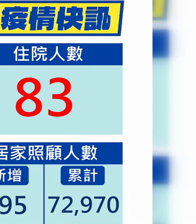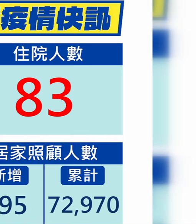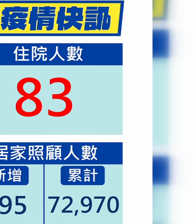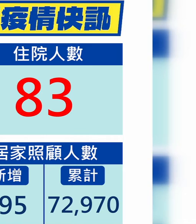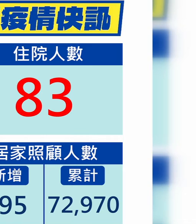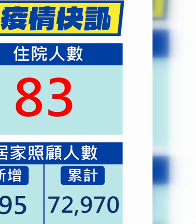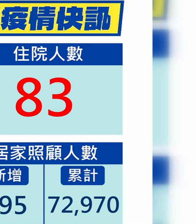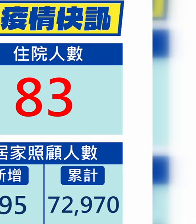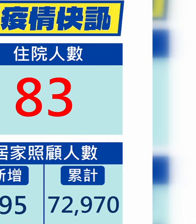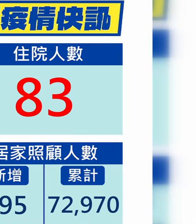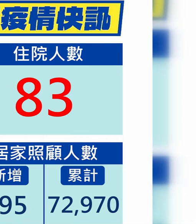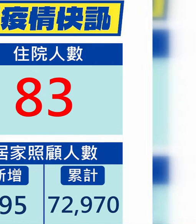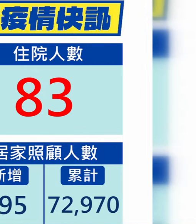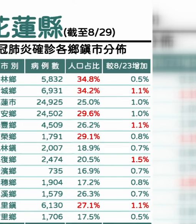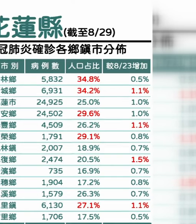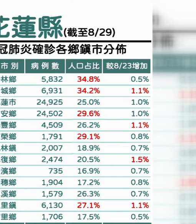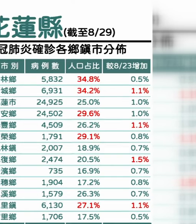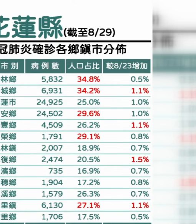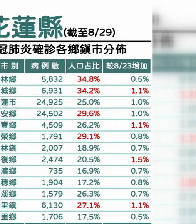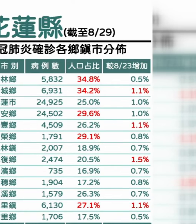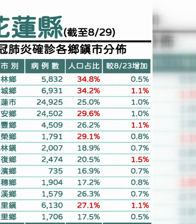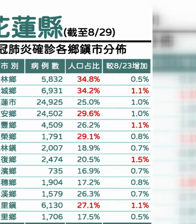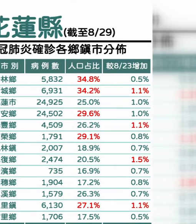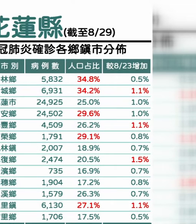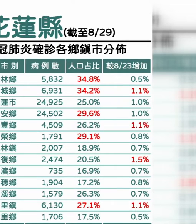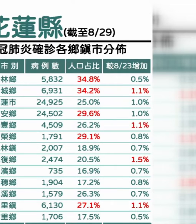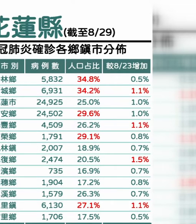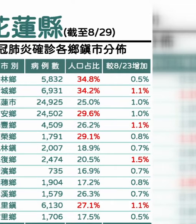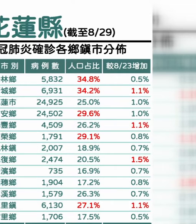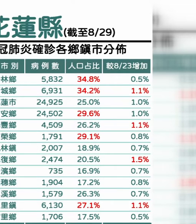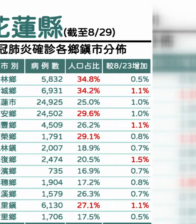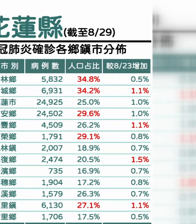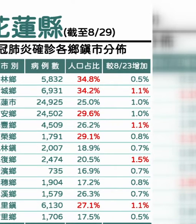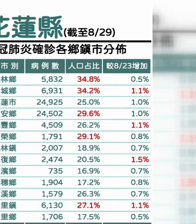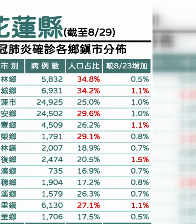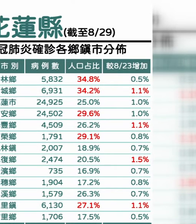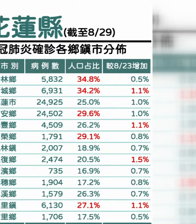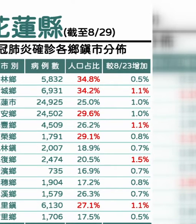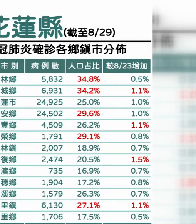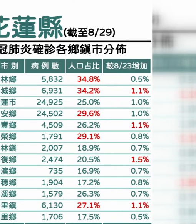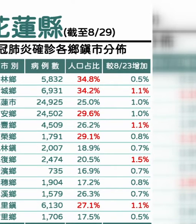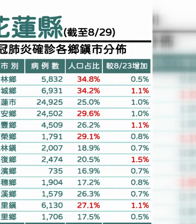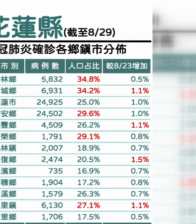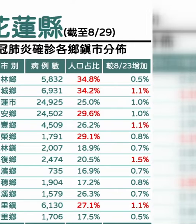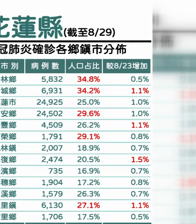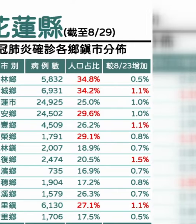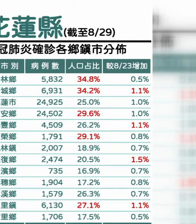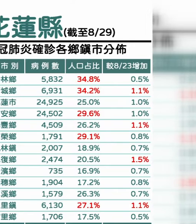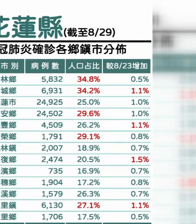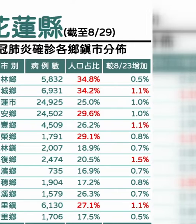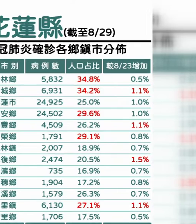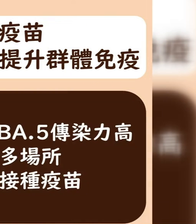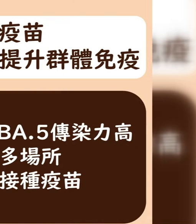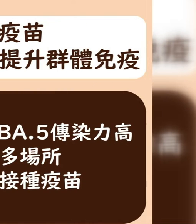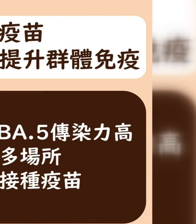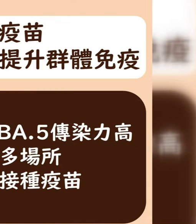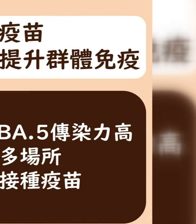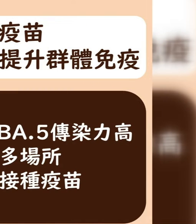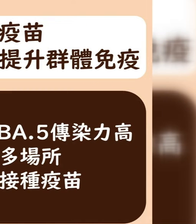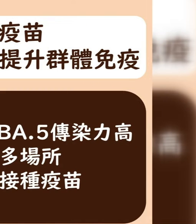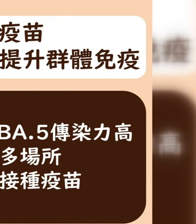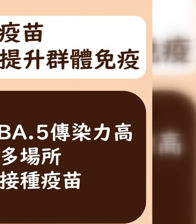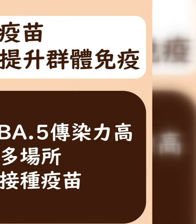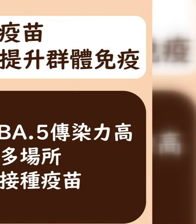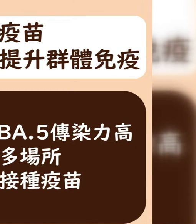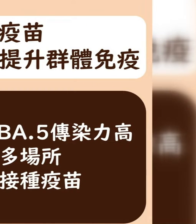一日新增616名确诊个案。花莲县卫生局副局长钟美珠表示，疫情有升温趋势，14岁以下要特